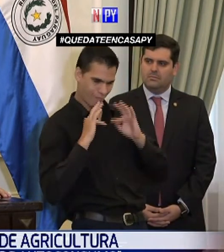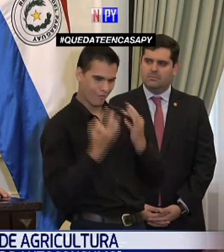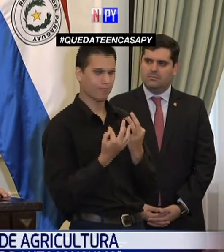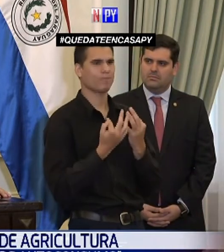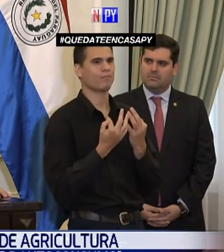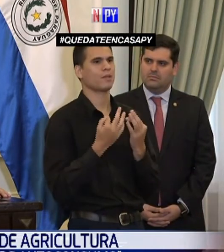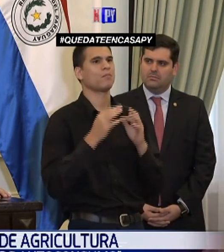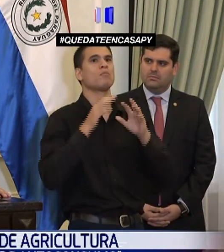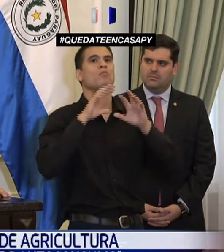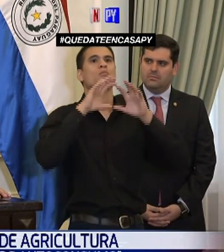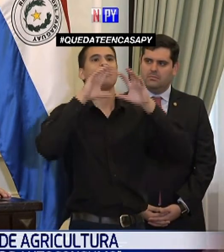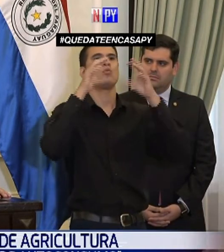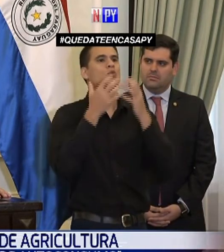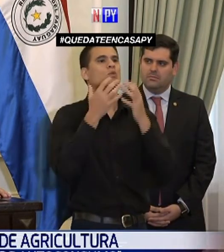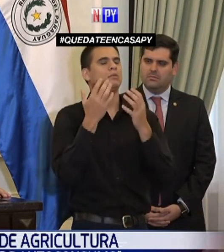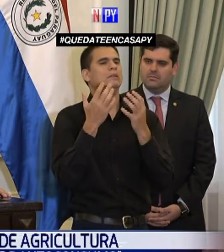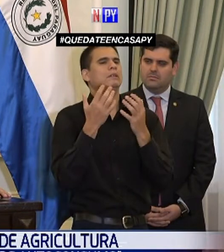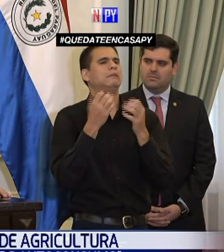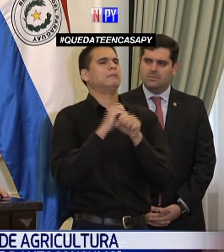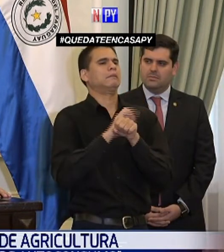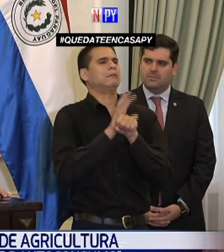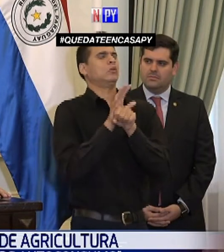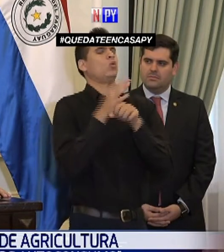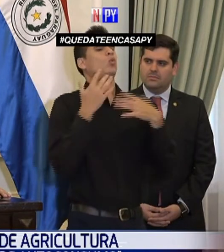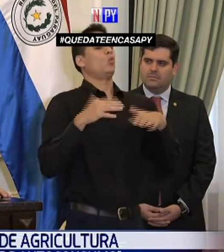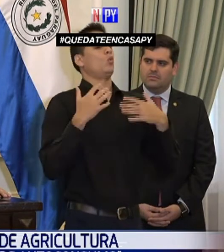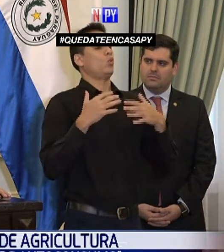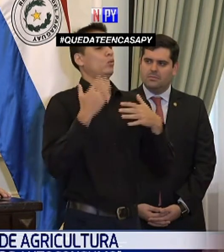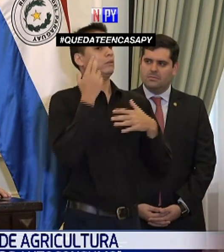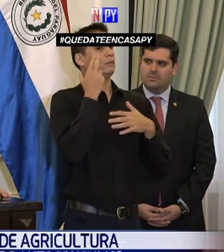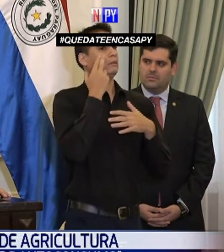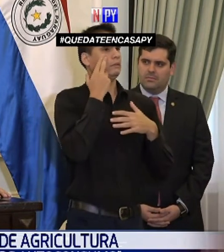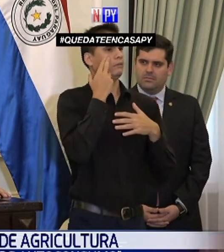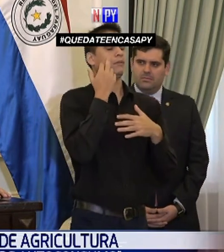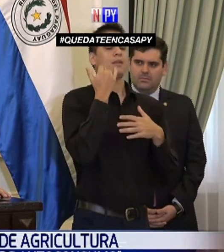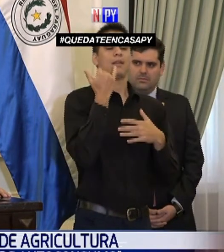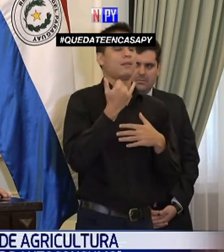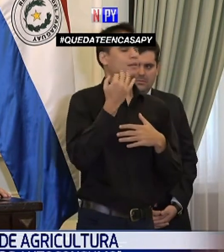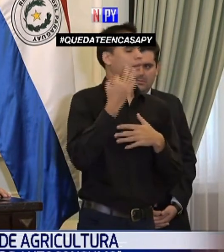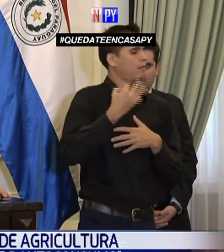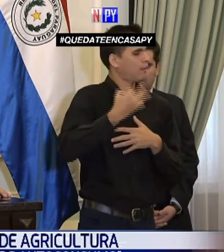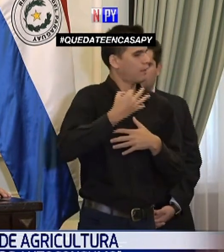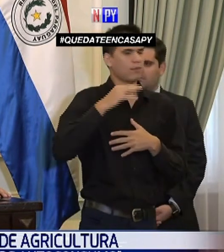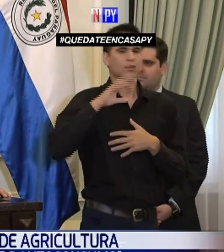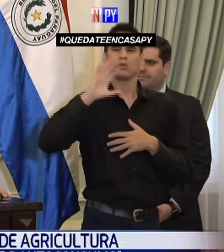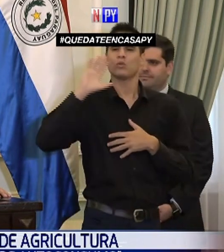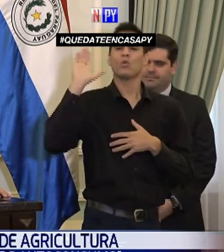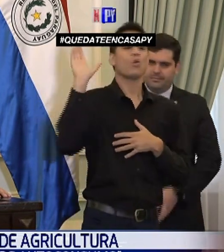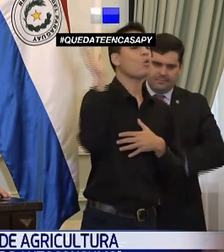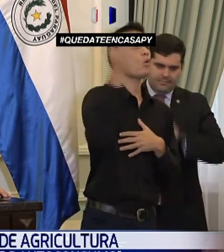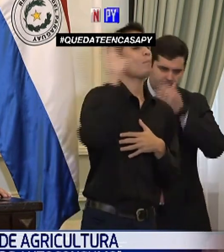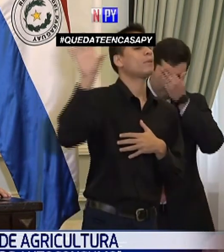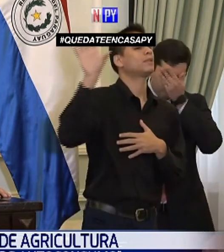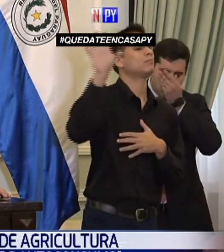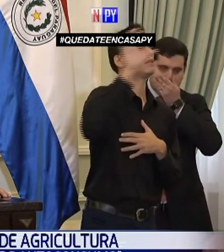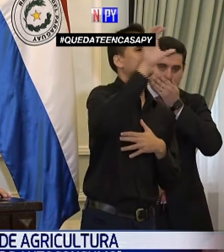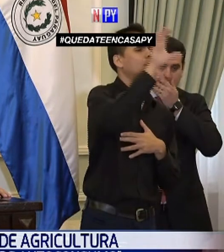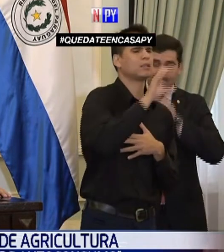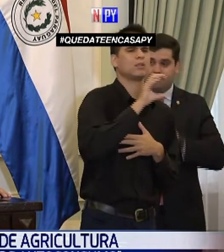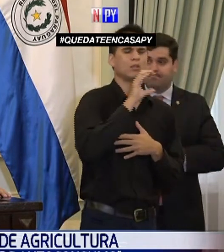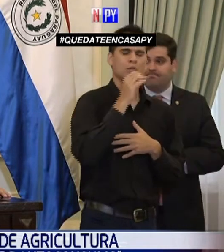mundial. Nosotros necesitamos como país, todos los países necesitan eso, y vamos a adelantarnos ya dentro de un plan